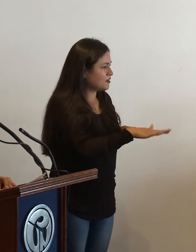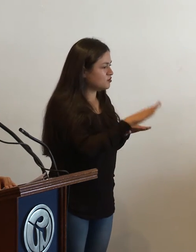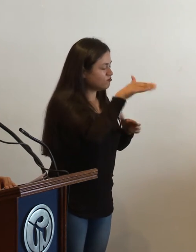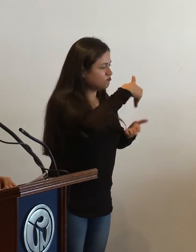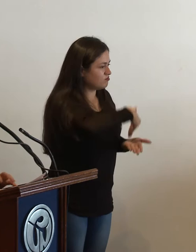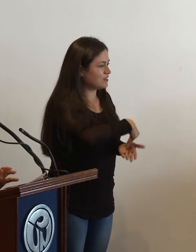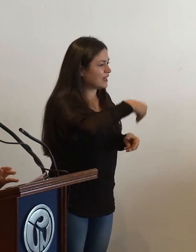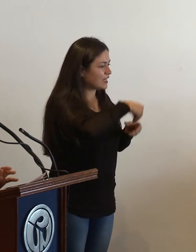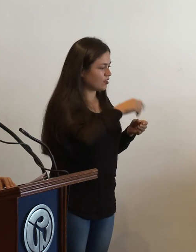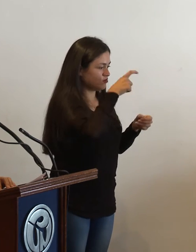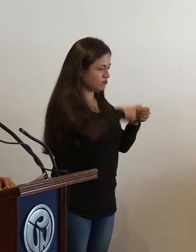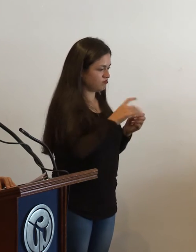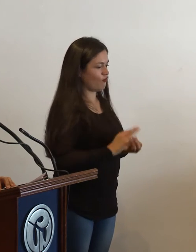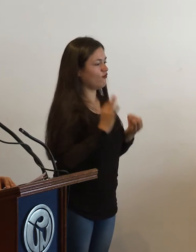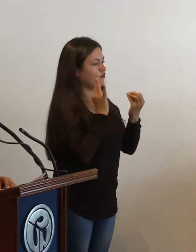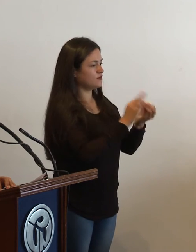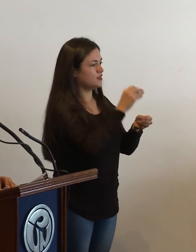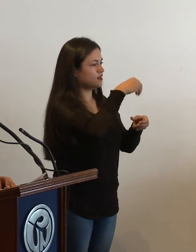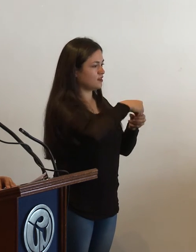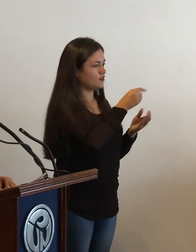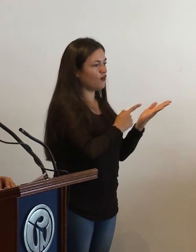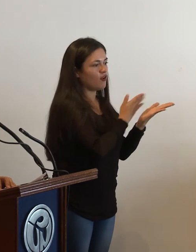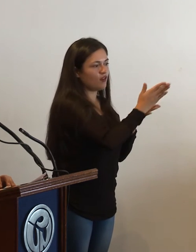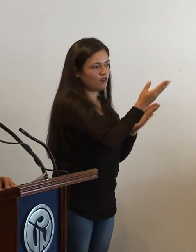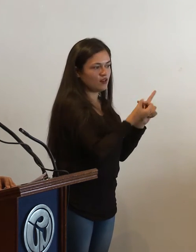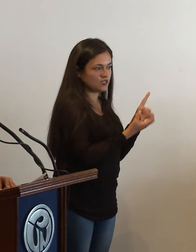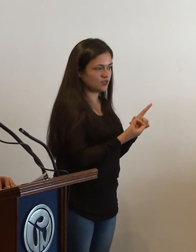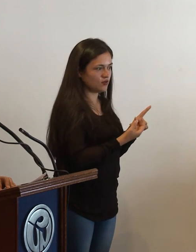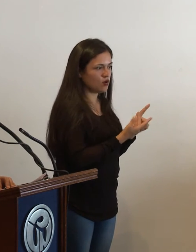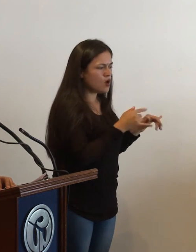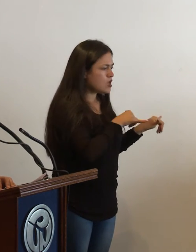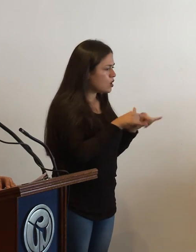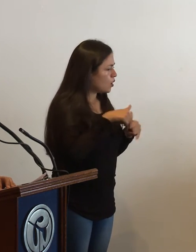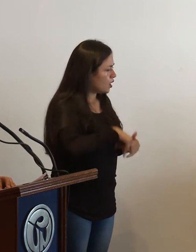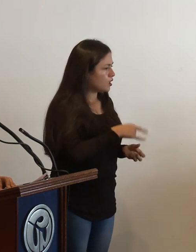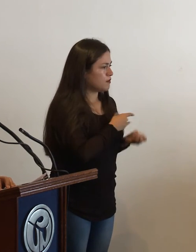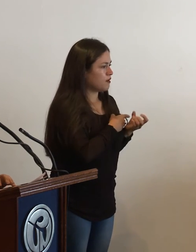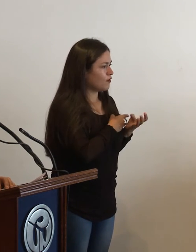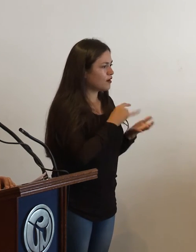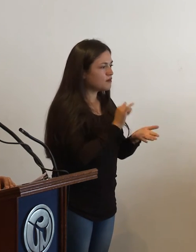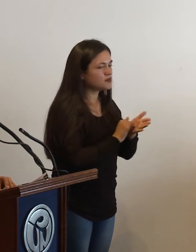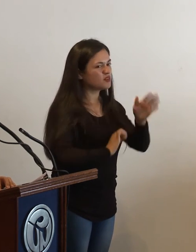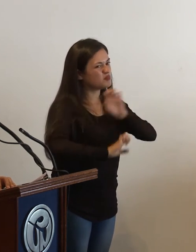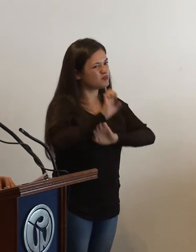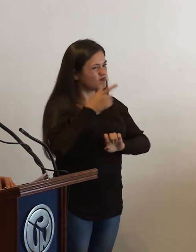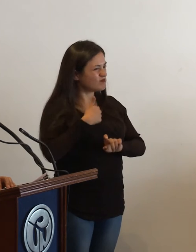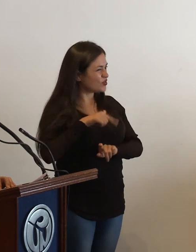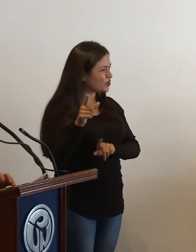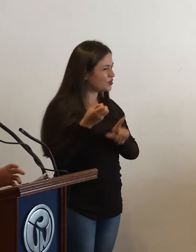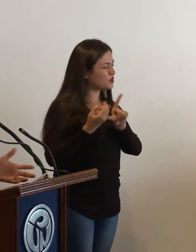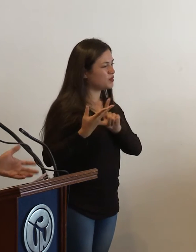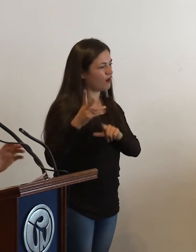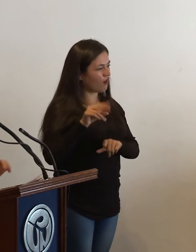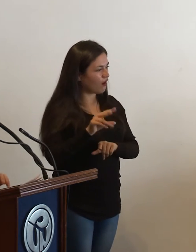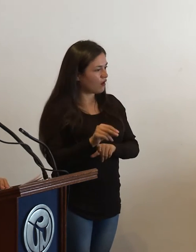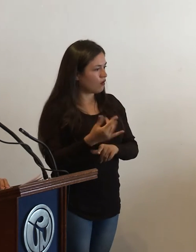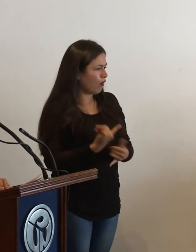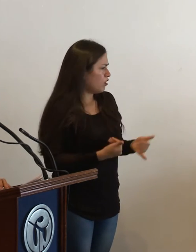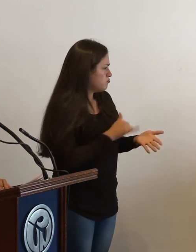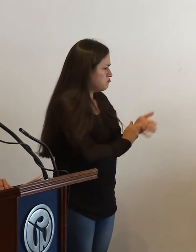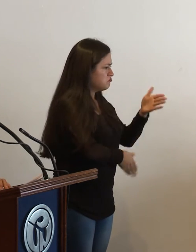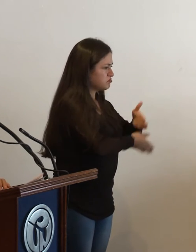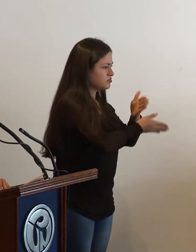posicionarse en una universidad que, igual que aquí, pues ha tenido muchas resistencias con el tema de la educación popular y aún la sigue teniendo. Ahora nomás,